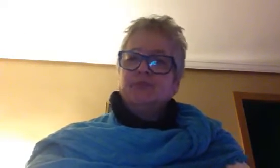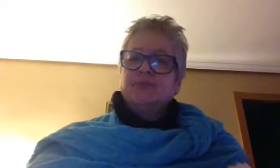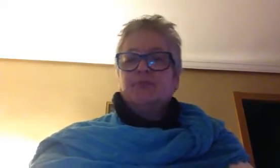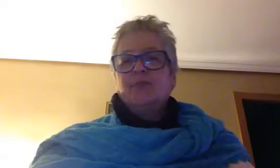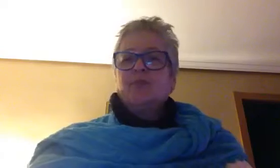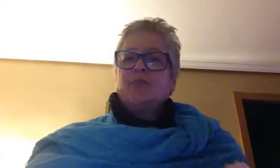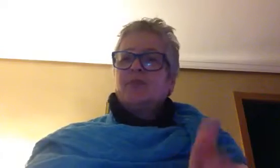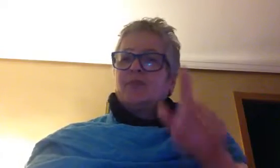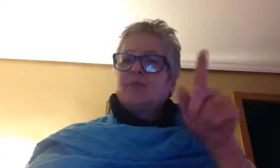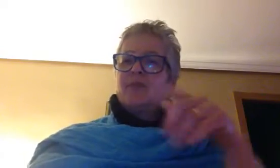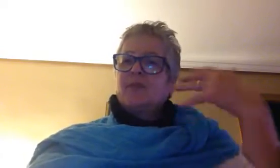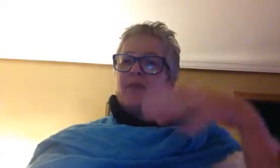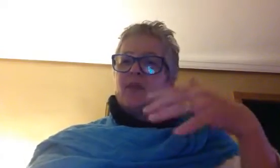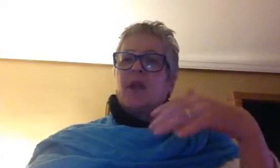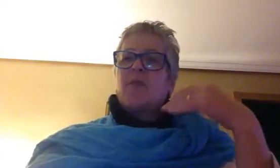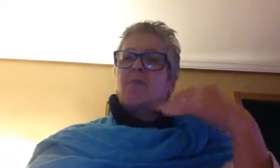por la puerta grande?